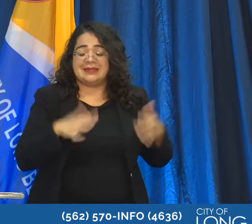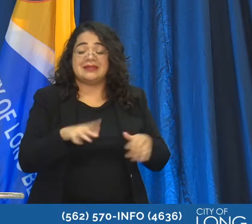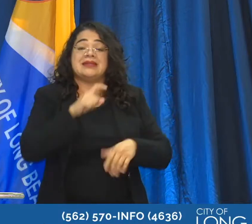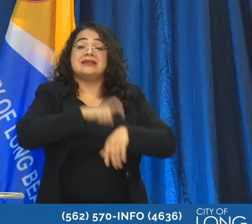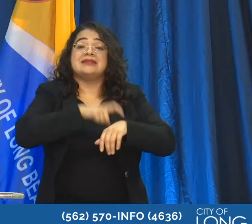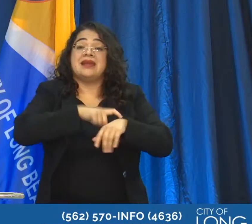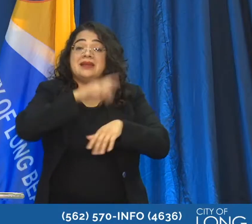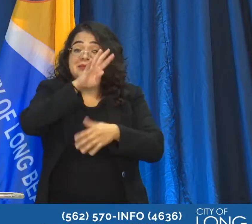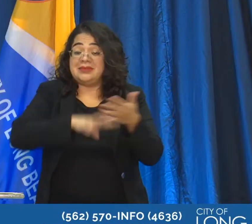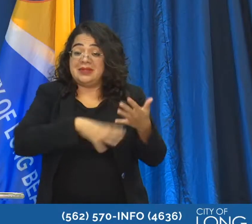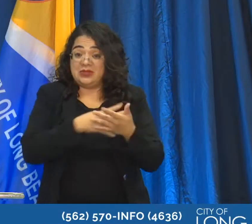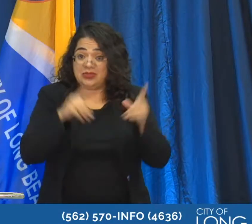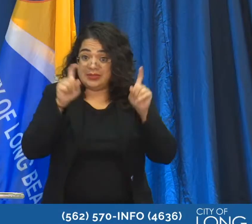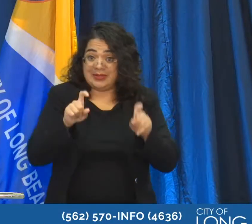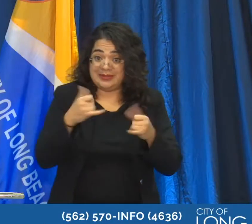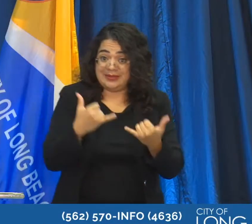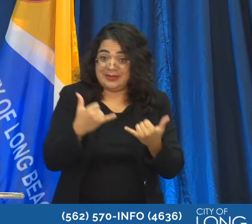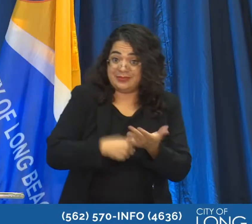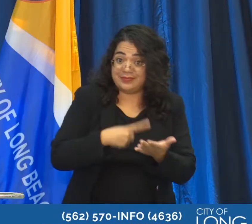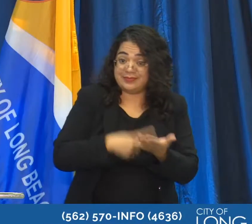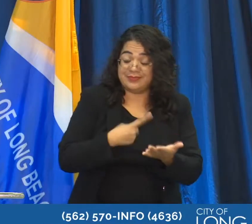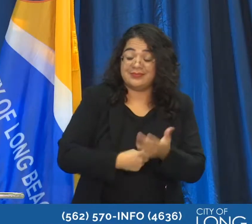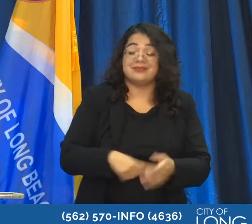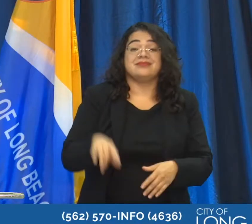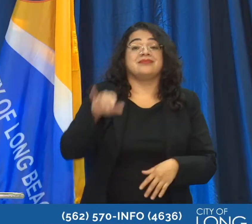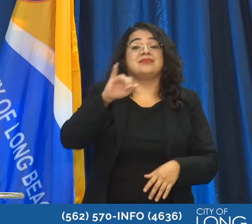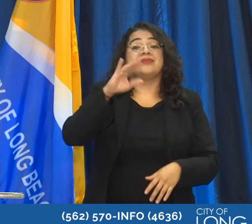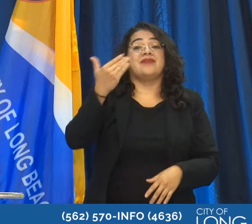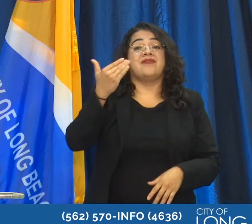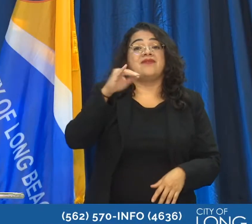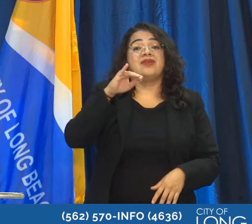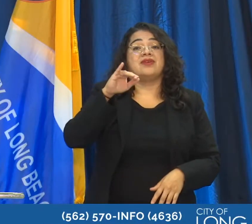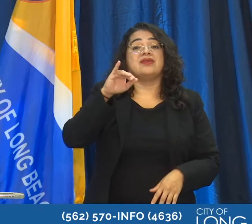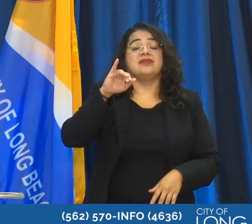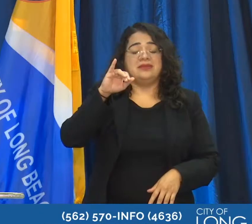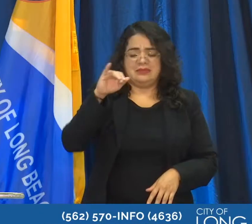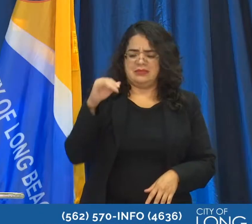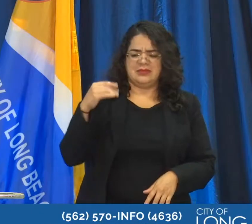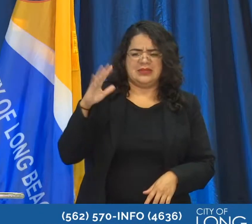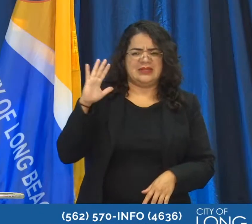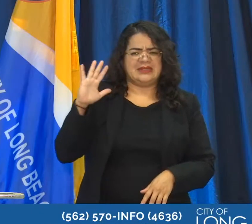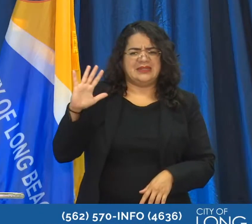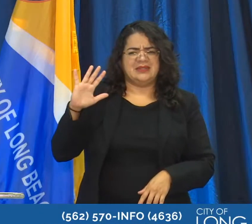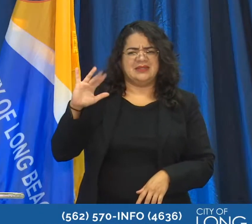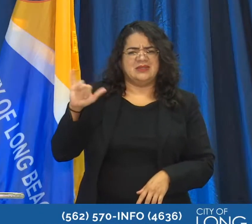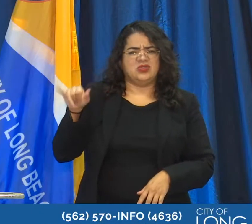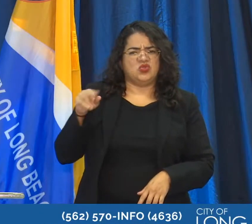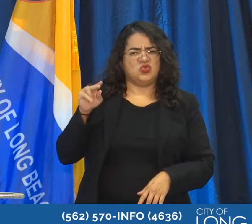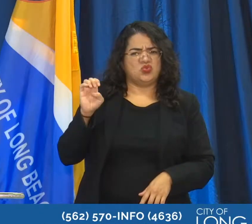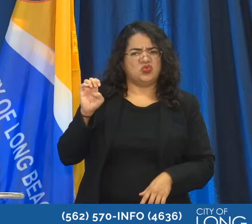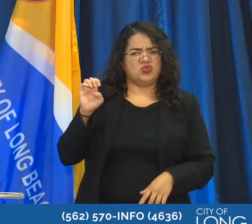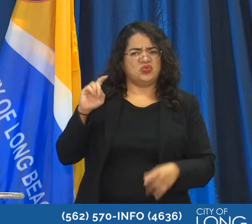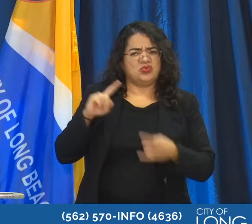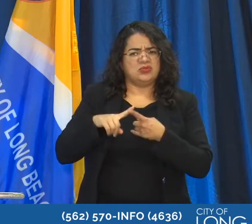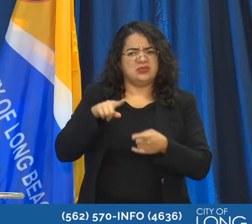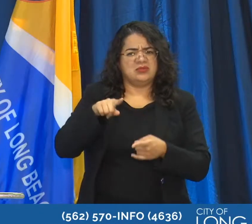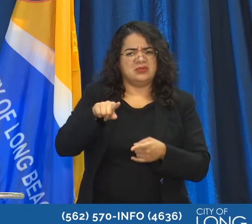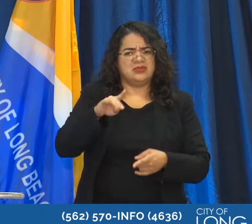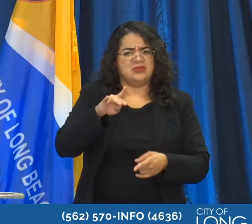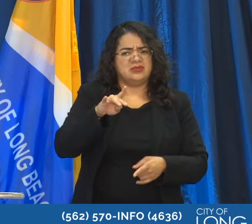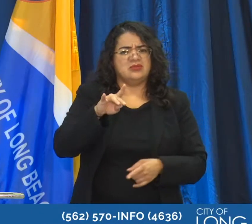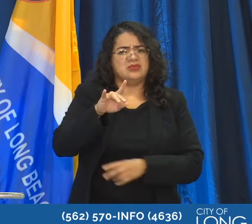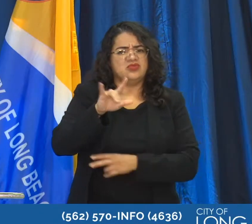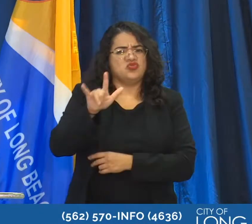última semana desde el 5 de julio al 11 de julio administramos más de 12,300 pruebas.